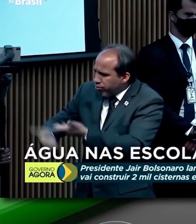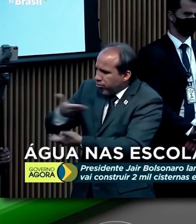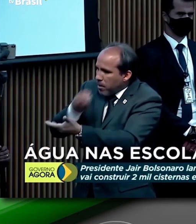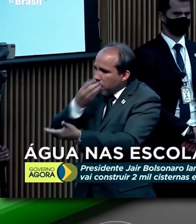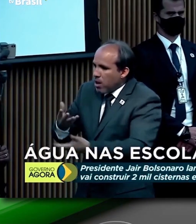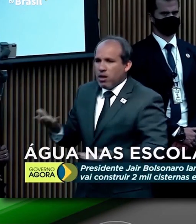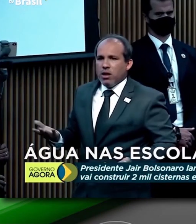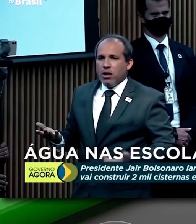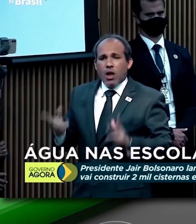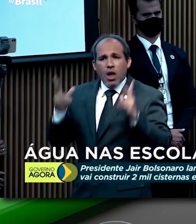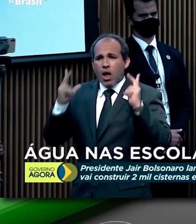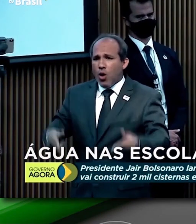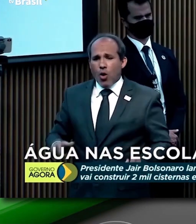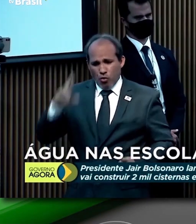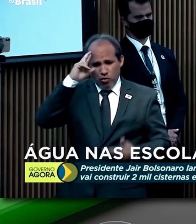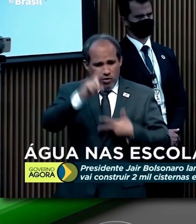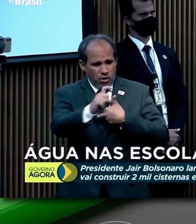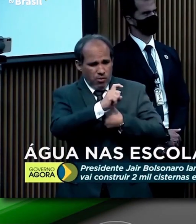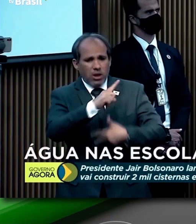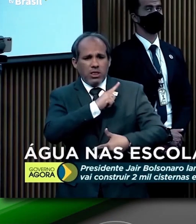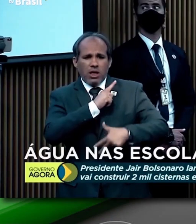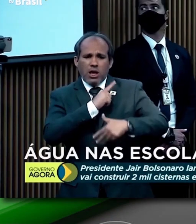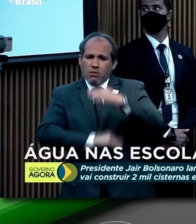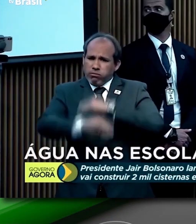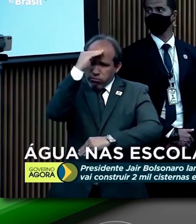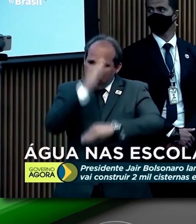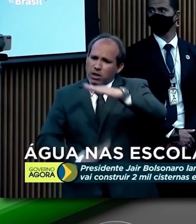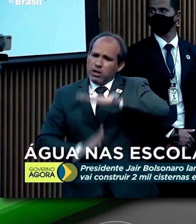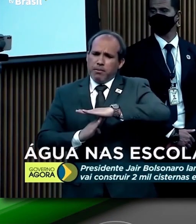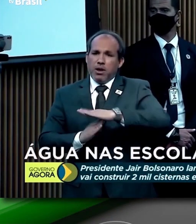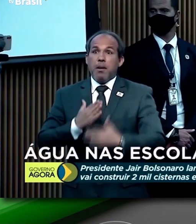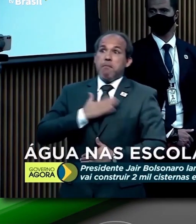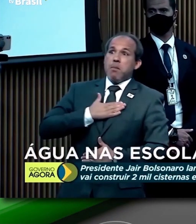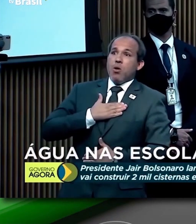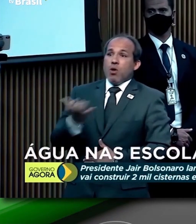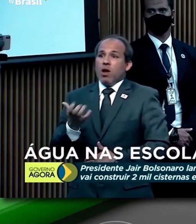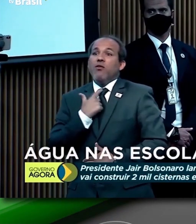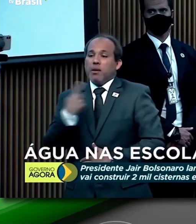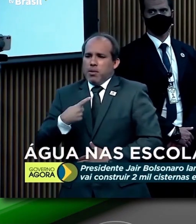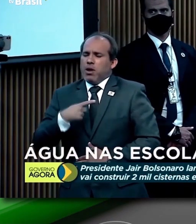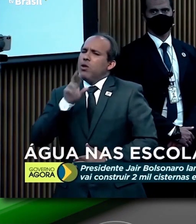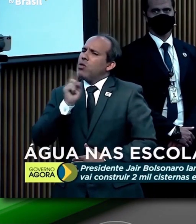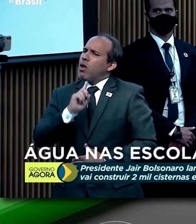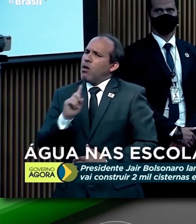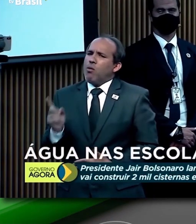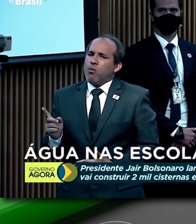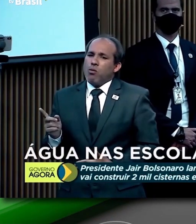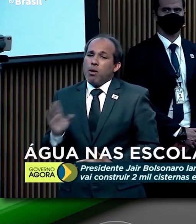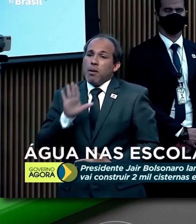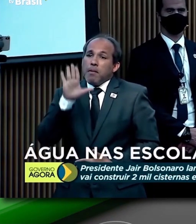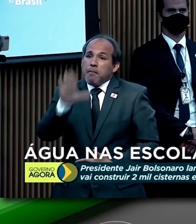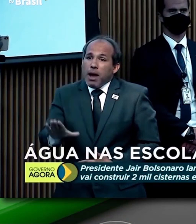chefe de poder tem limite não é o que eu quero o que vai ser não admito